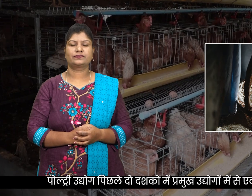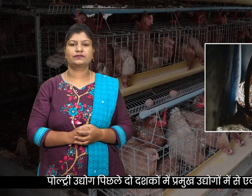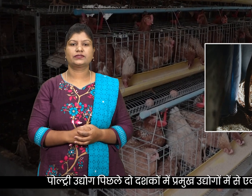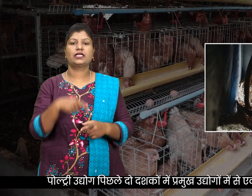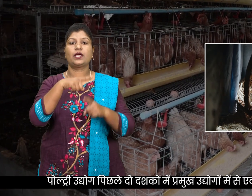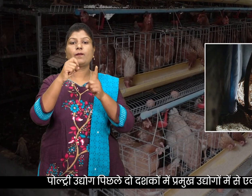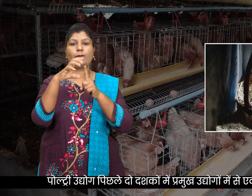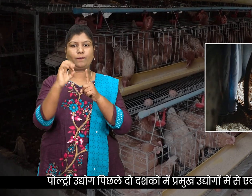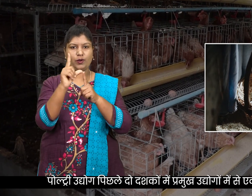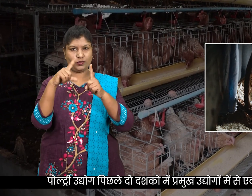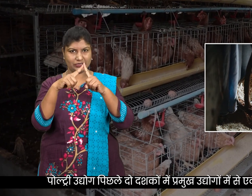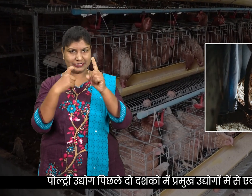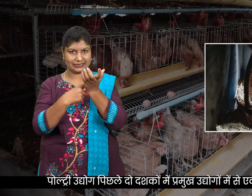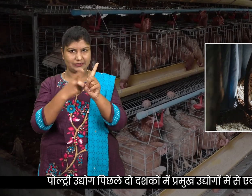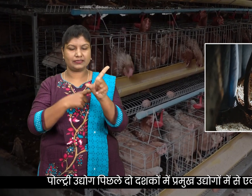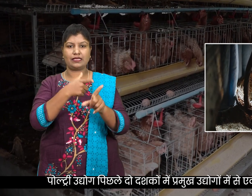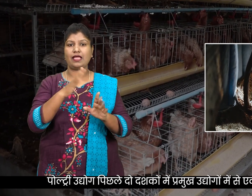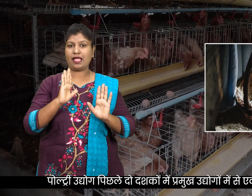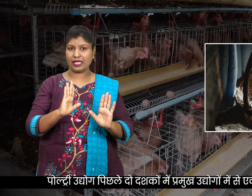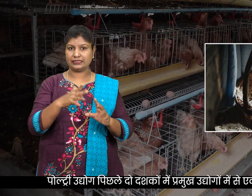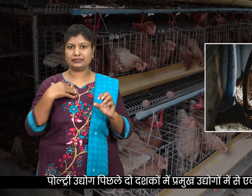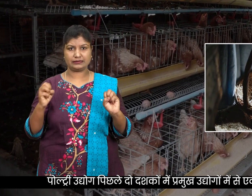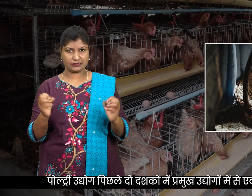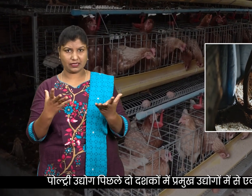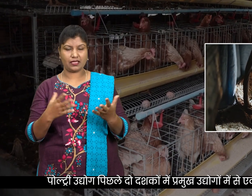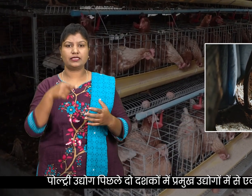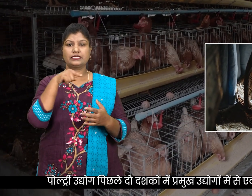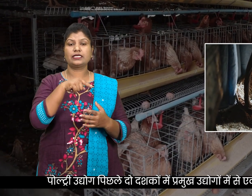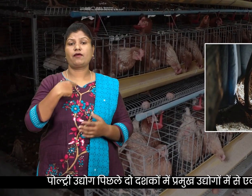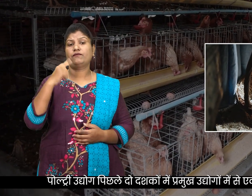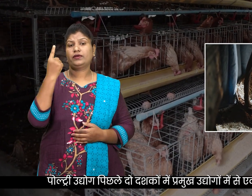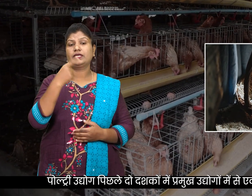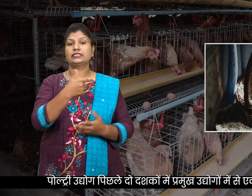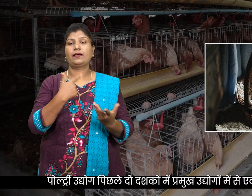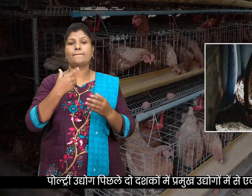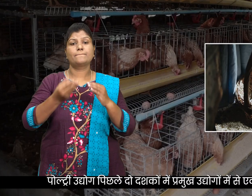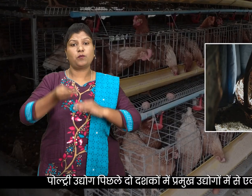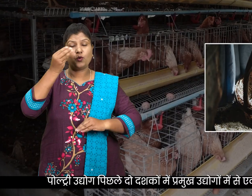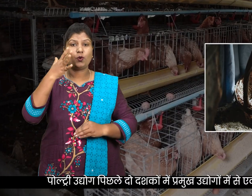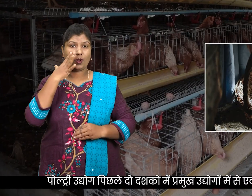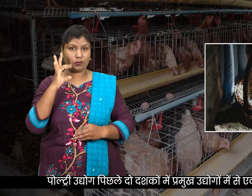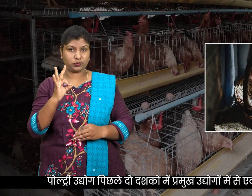पोल्ट्री उद्योग पिछले 2 दशकों में प्रमुख उद्योगों में से एक बनकर उभरा है।